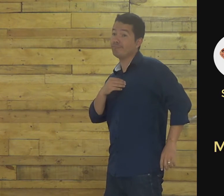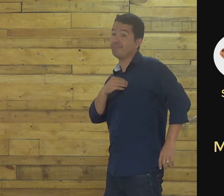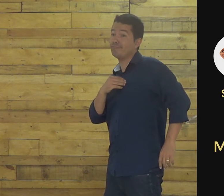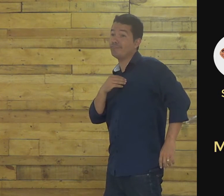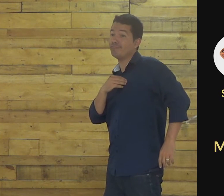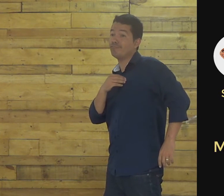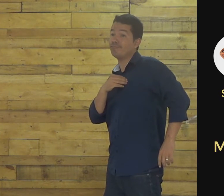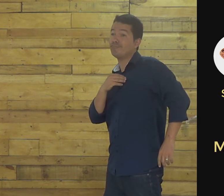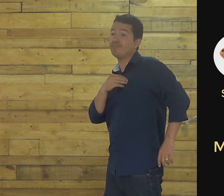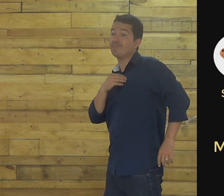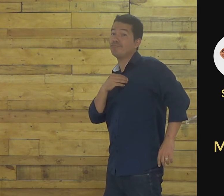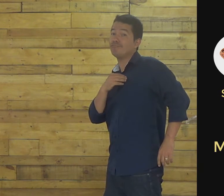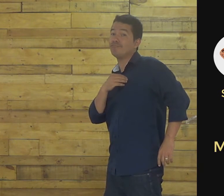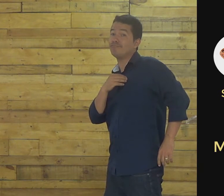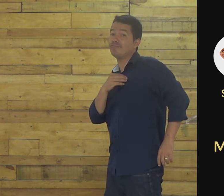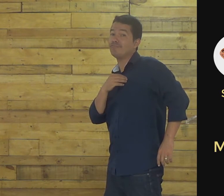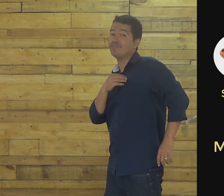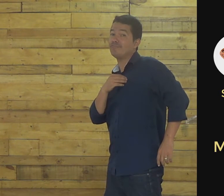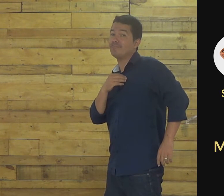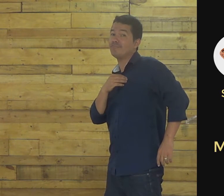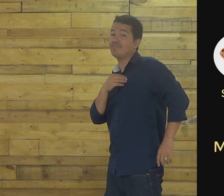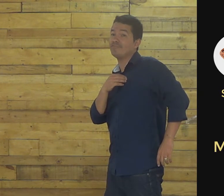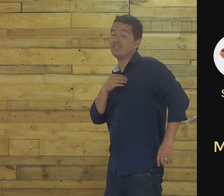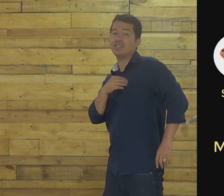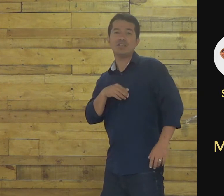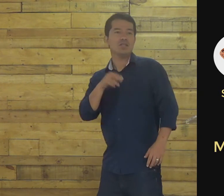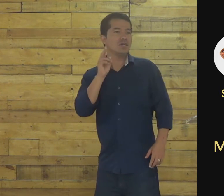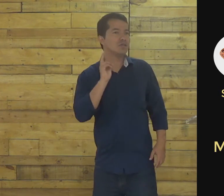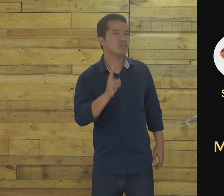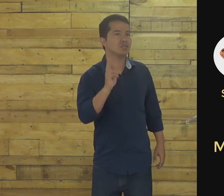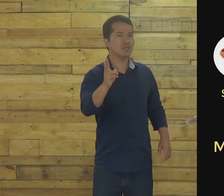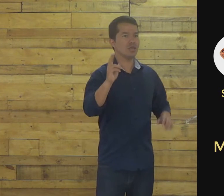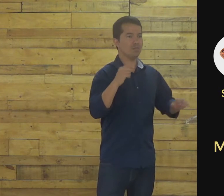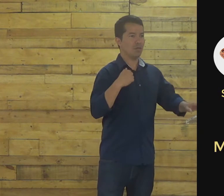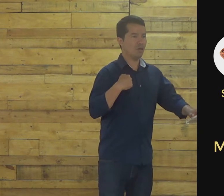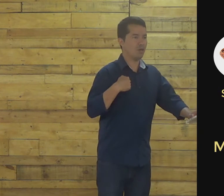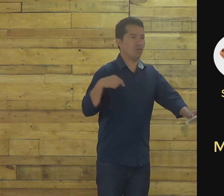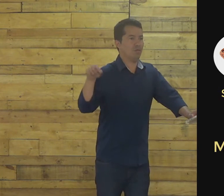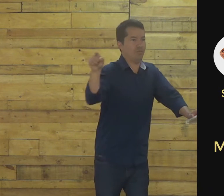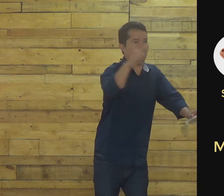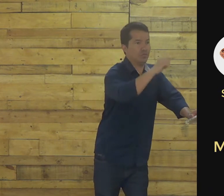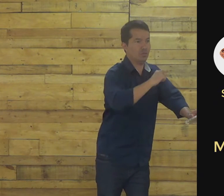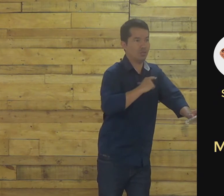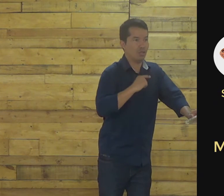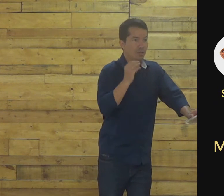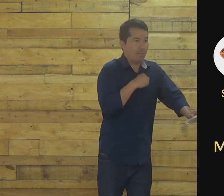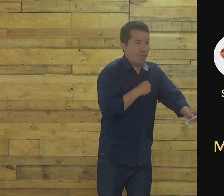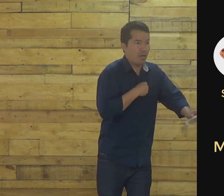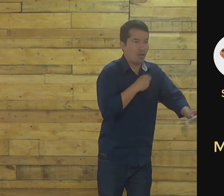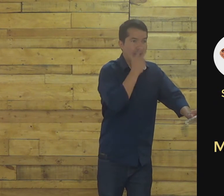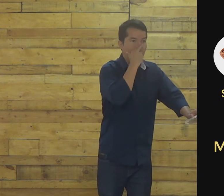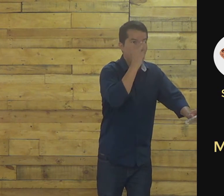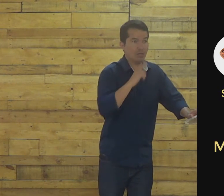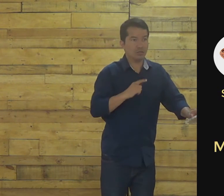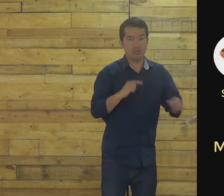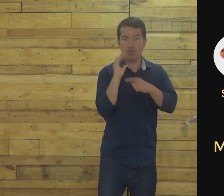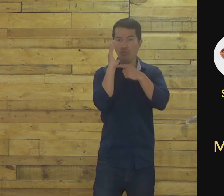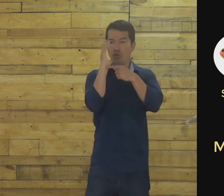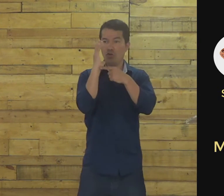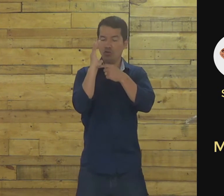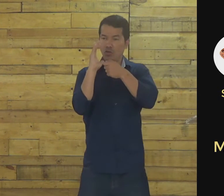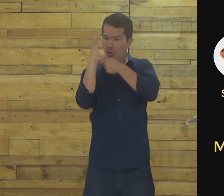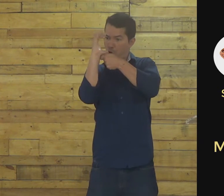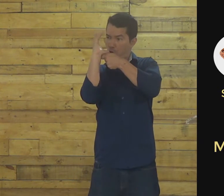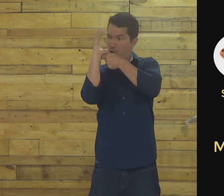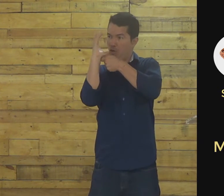assopra? Quem assopra aquele fogo é o pecado. Ele sempre tenta apagar a sua candeia. Você